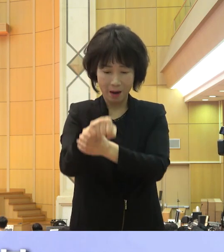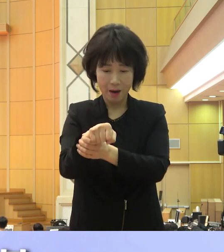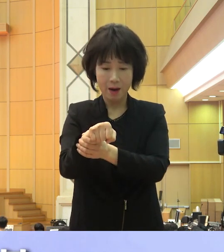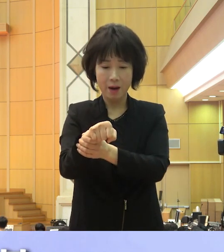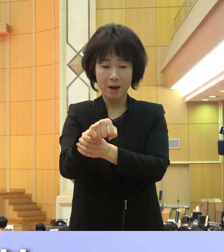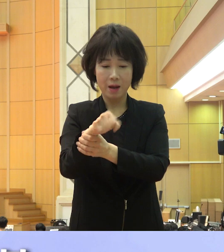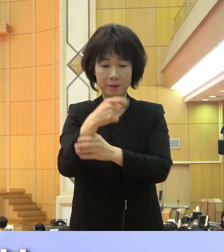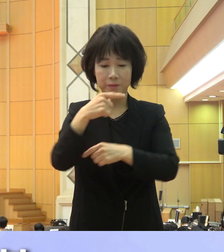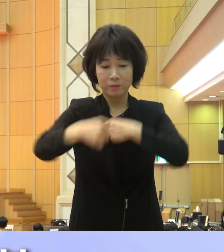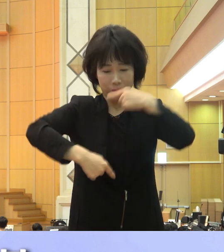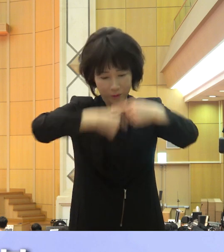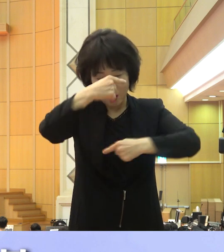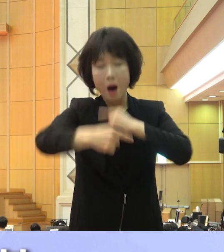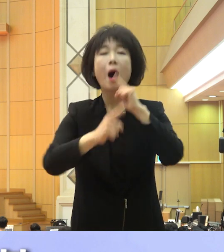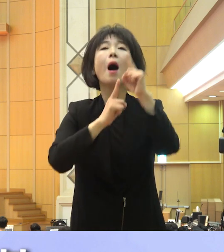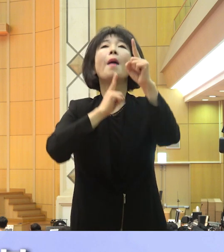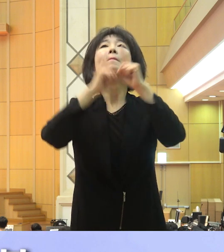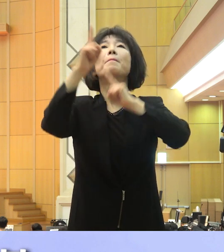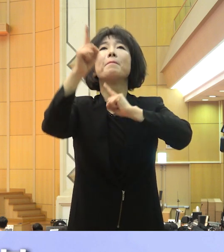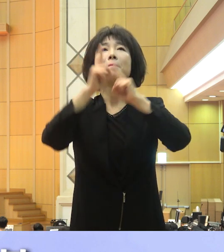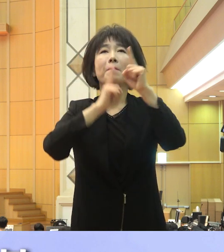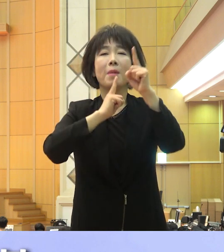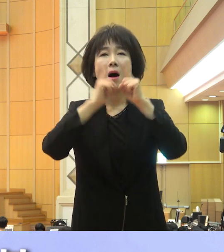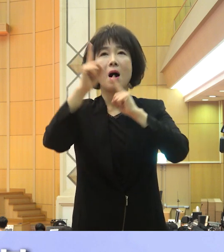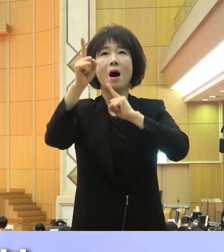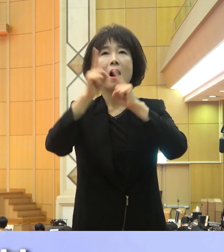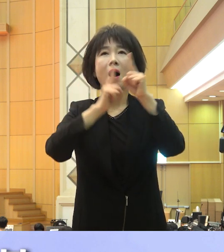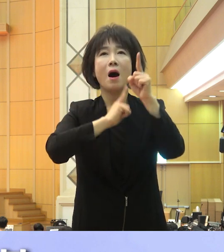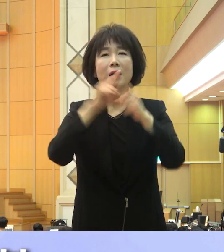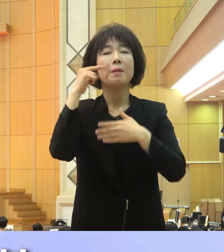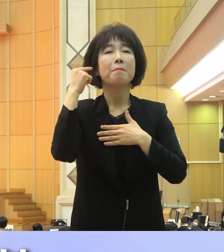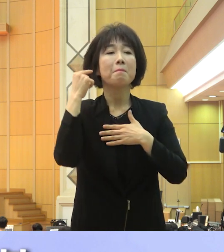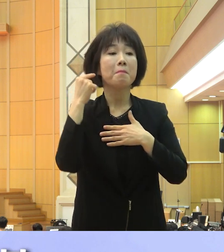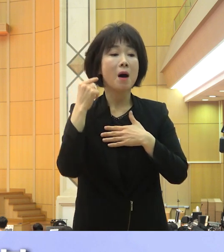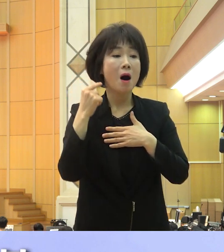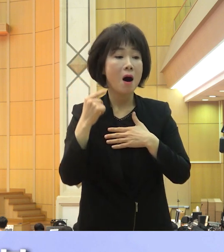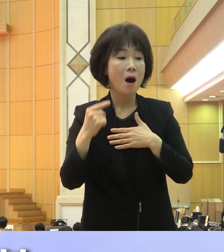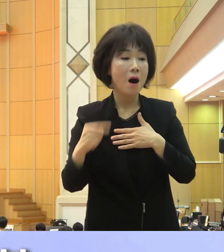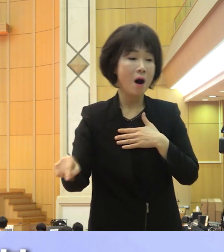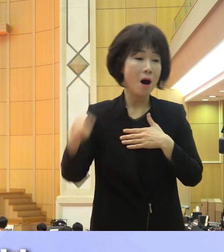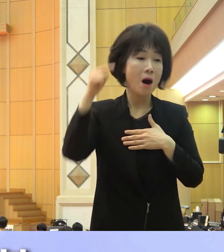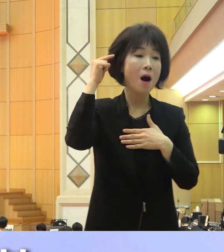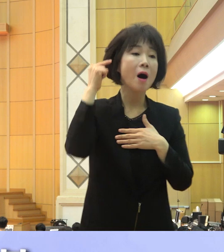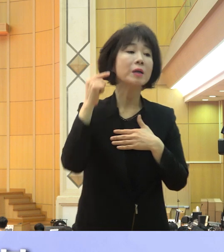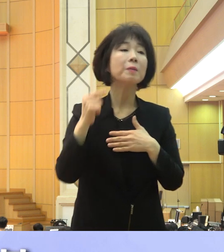조하려